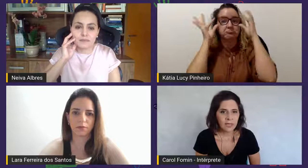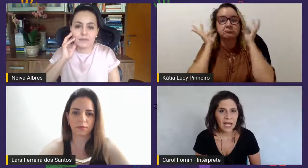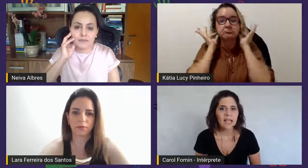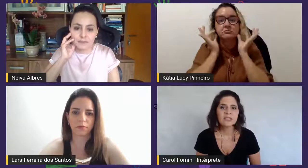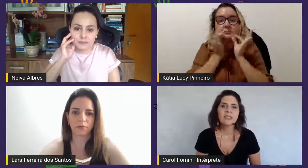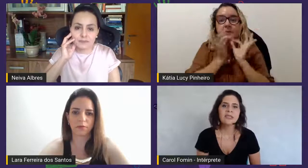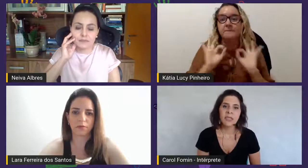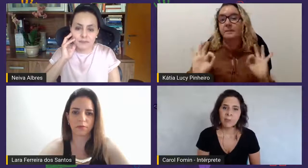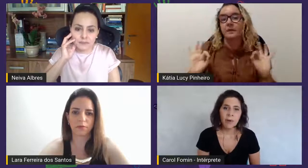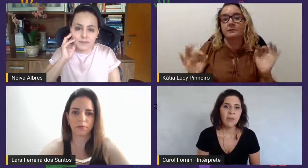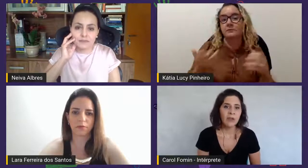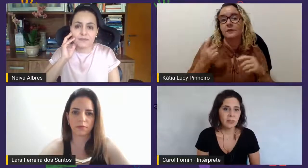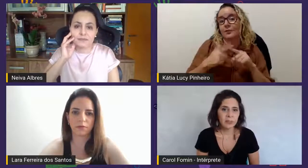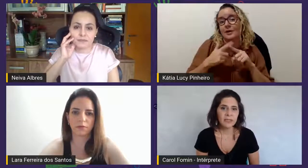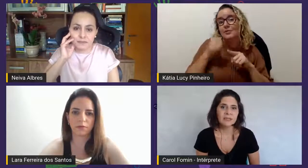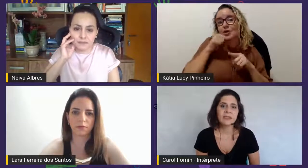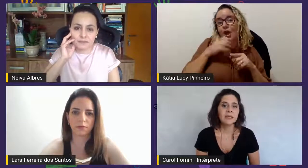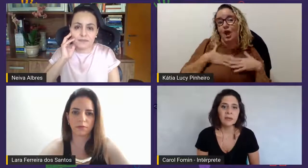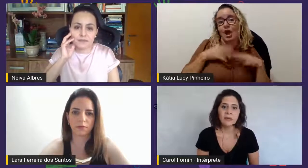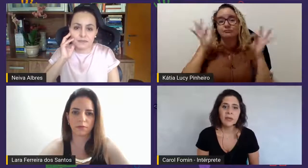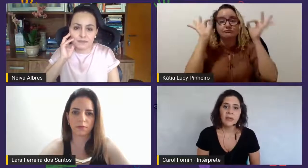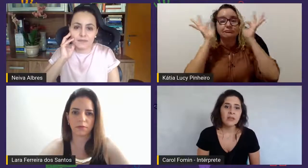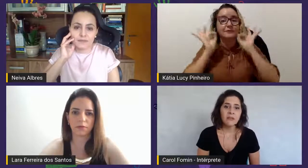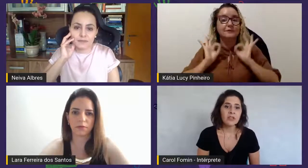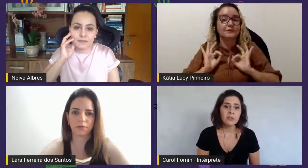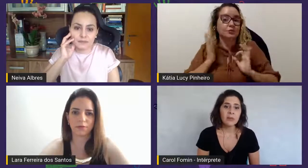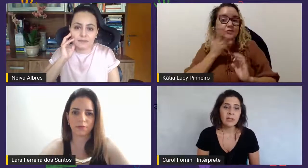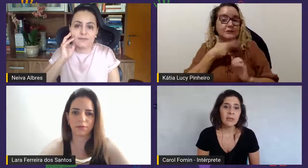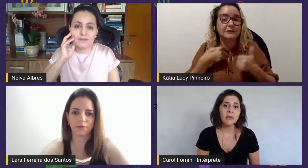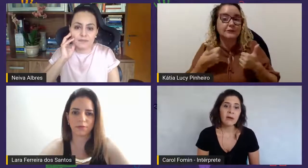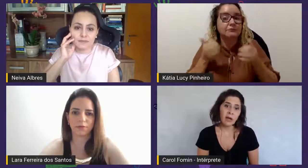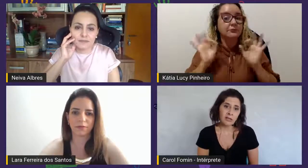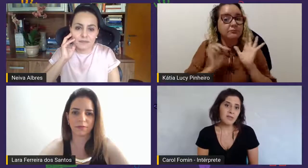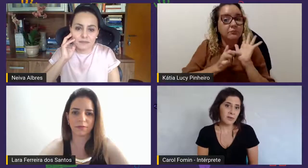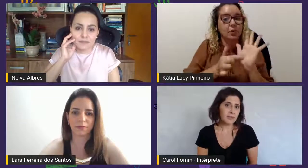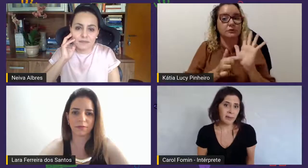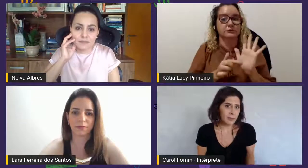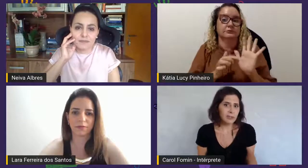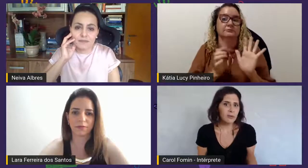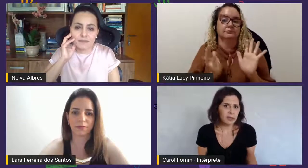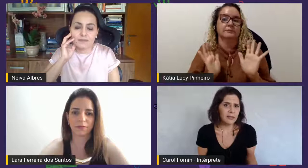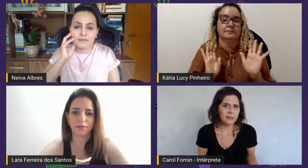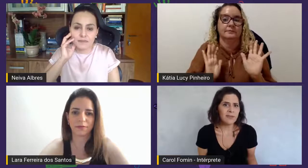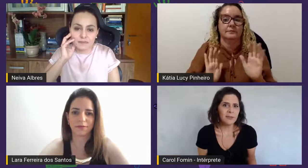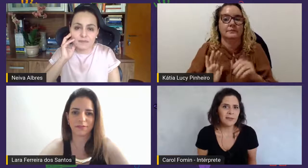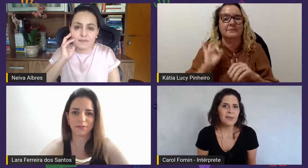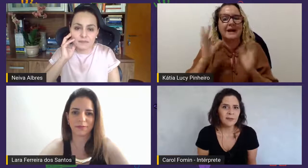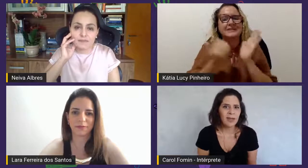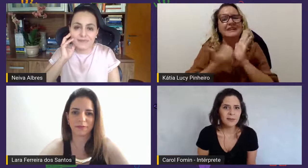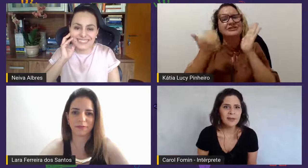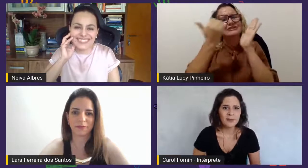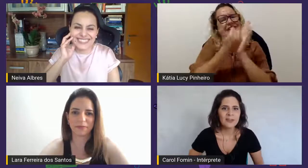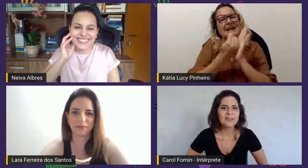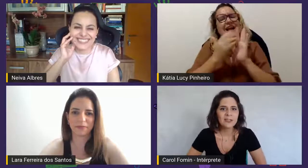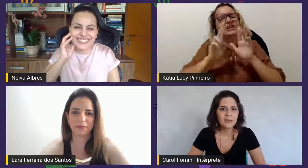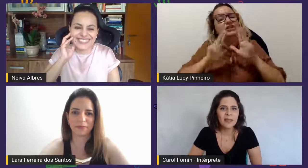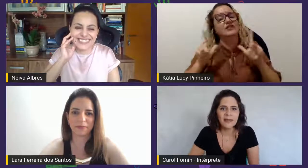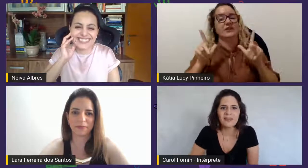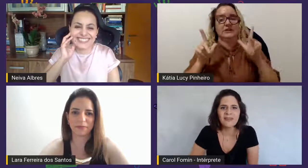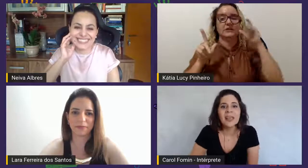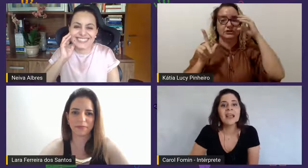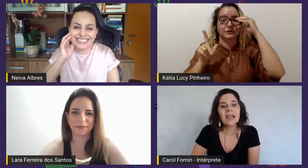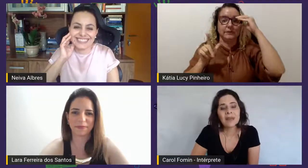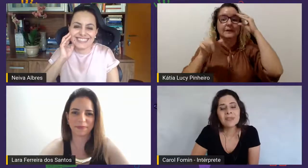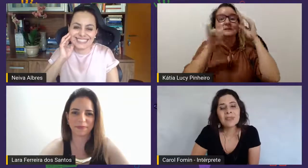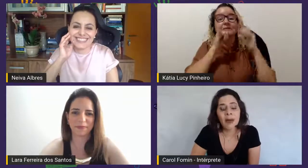os contrastes, e é uma boa interpretação, eu não vejo problema. Eu gosto de ver os intérpretes bonitos também, então eu quero que todos estejam bem.